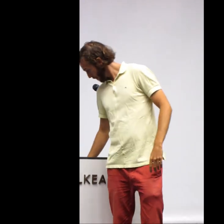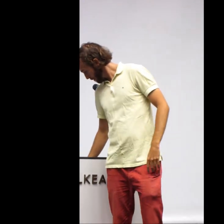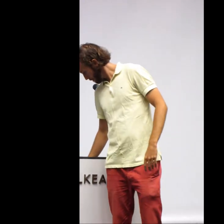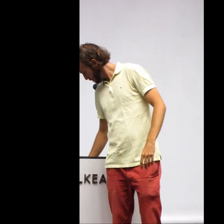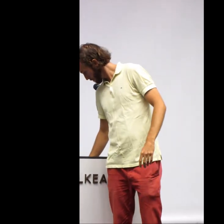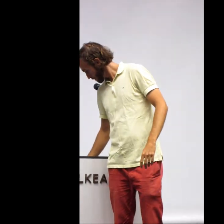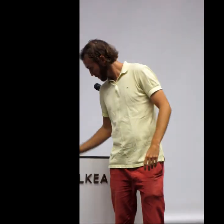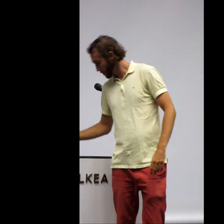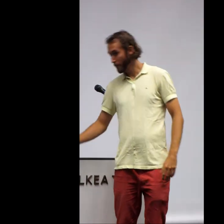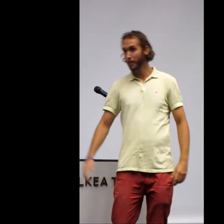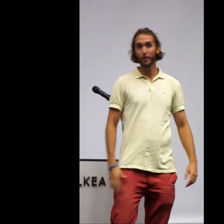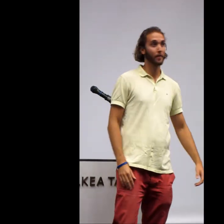Sitten toinen.